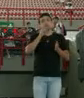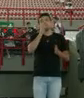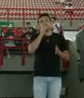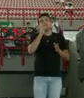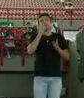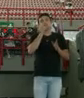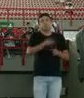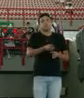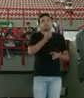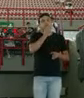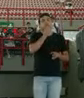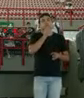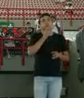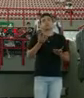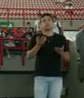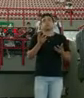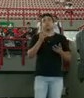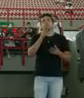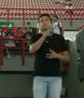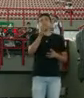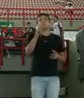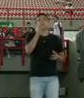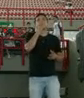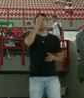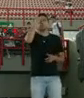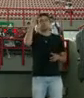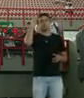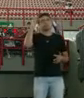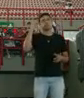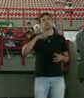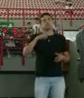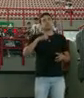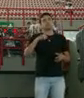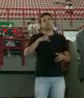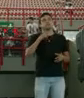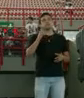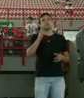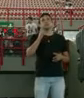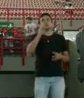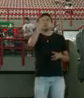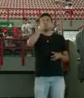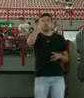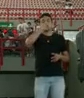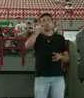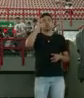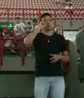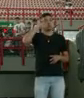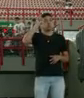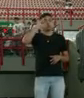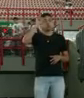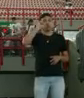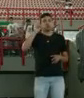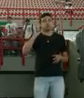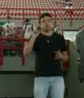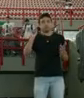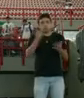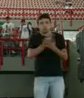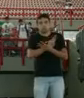viu? Professor, se a pessoa bebe só todo dia, professor, isso